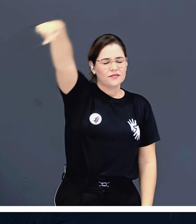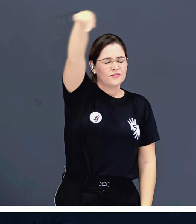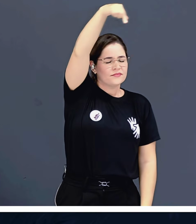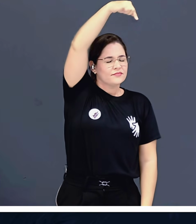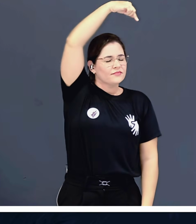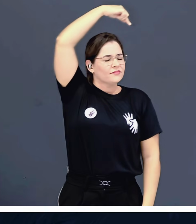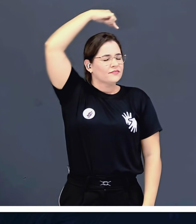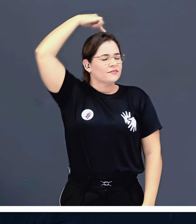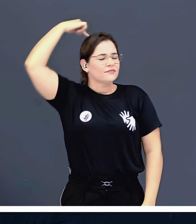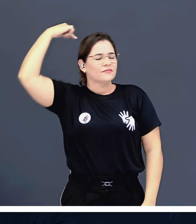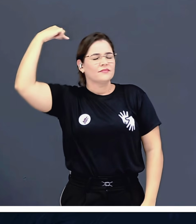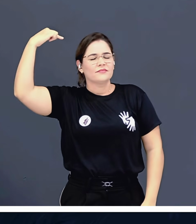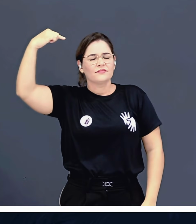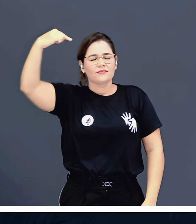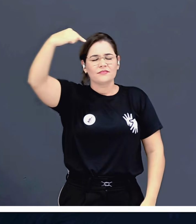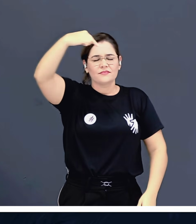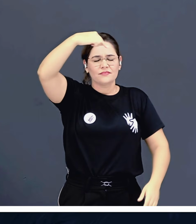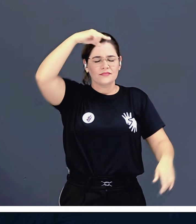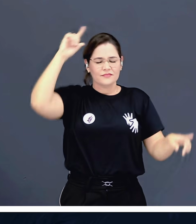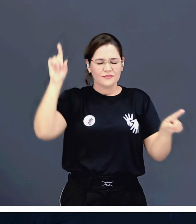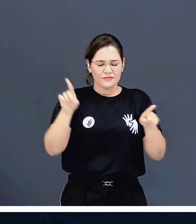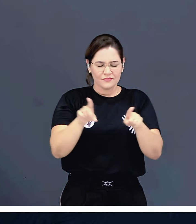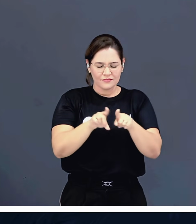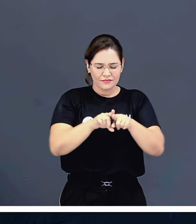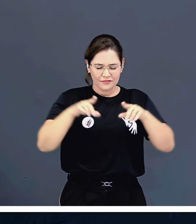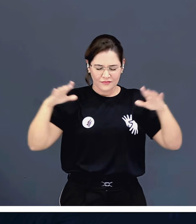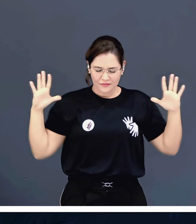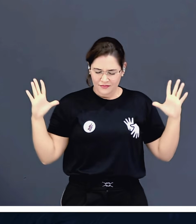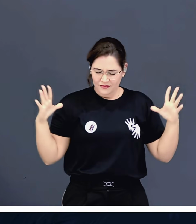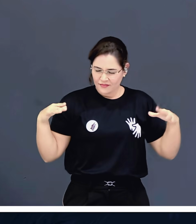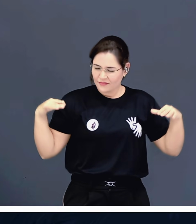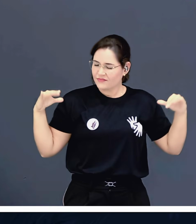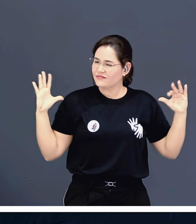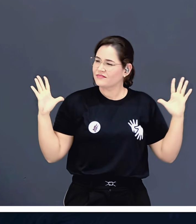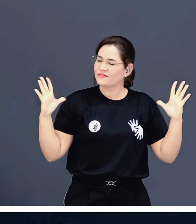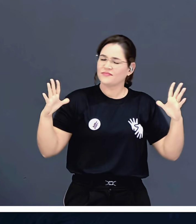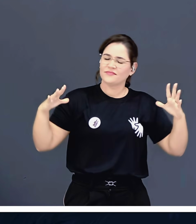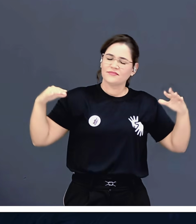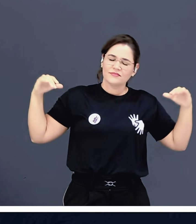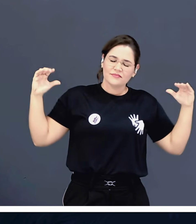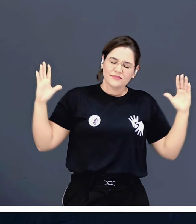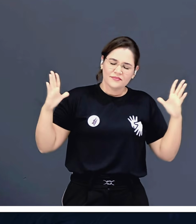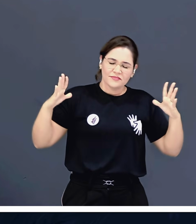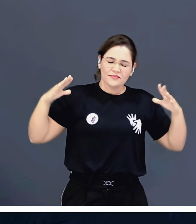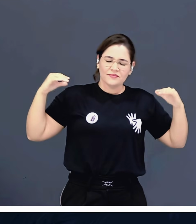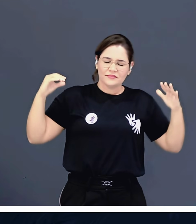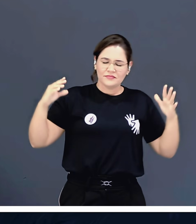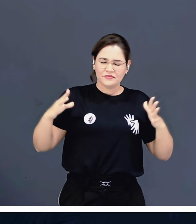Os santos e os anjos